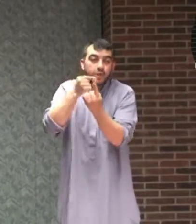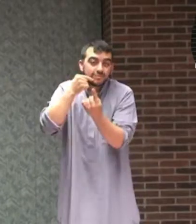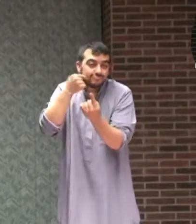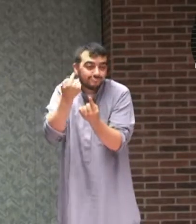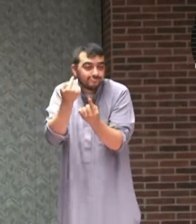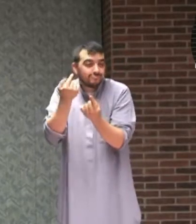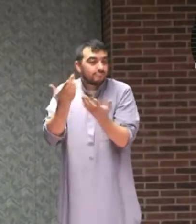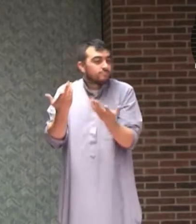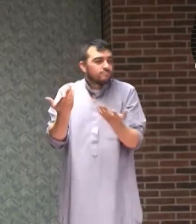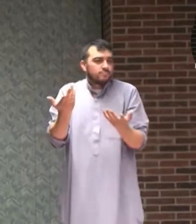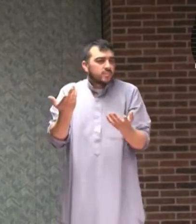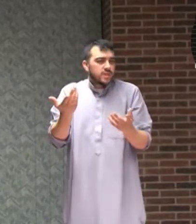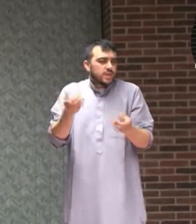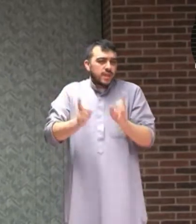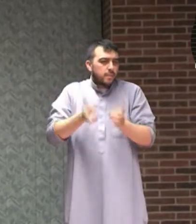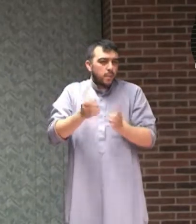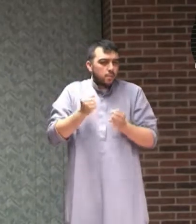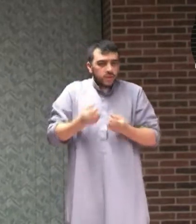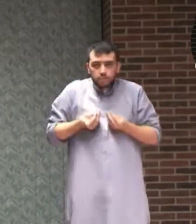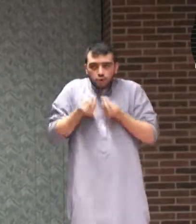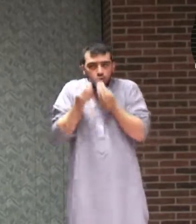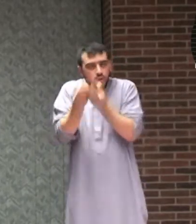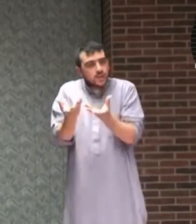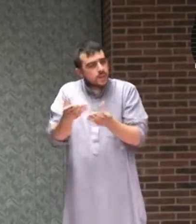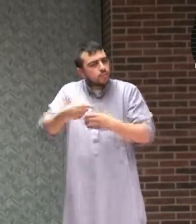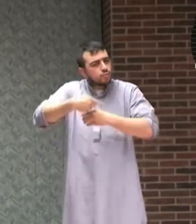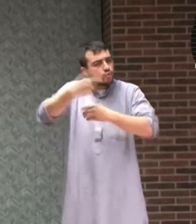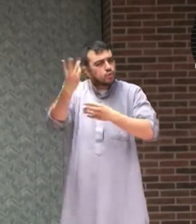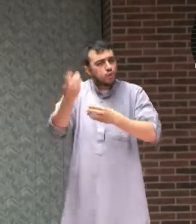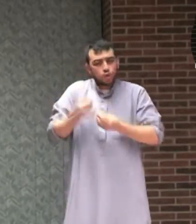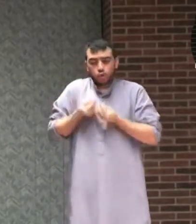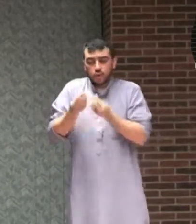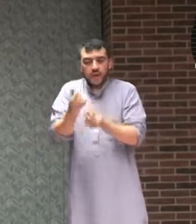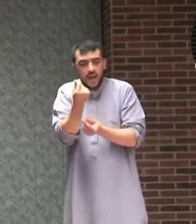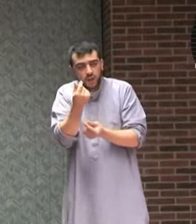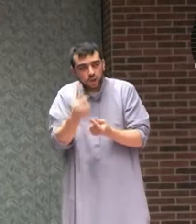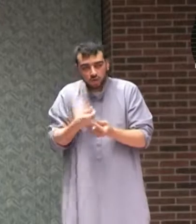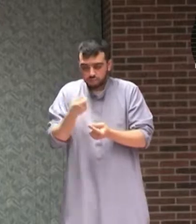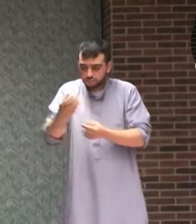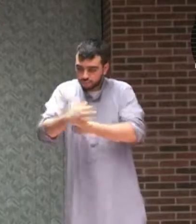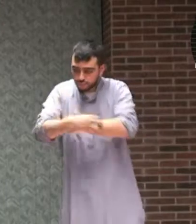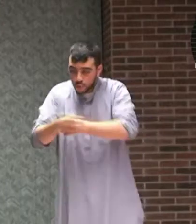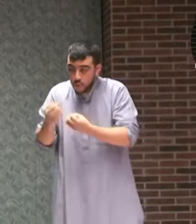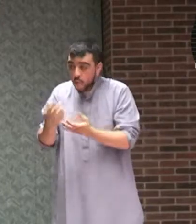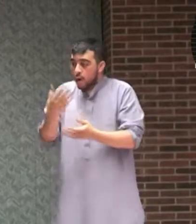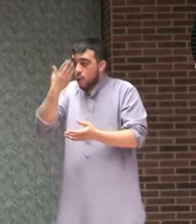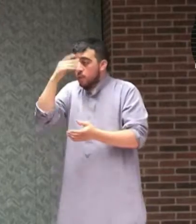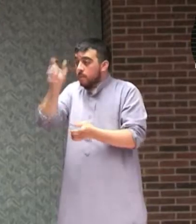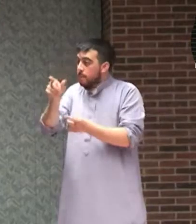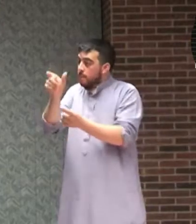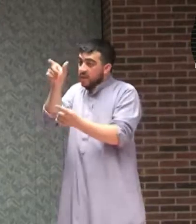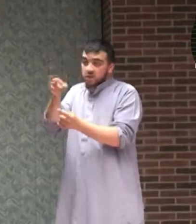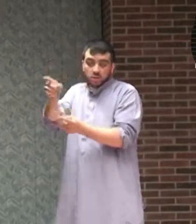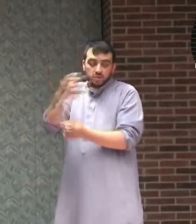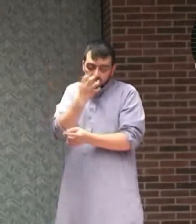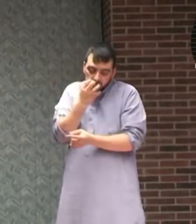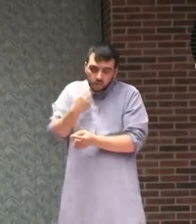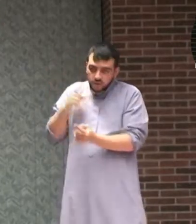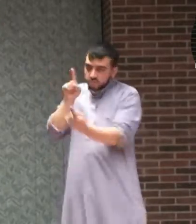Vous savez, il y a des gens qui ont besoin d'un sourire, il y a des gens qui ont besoin d'un salam alaikum, il y a des gens qui ont besoin d'une poignée de